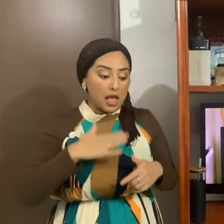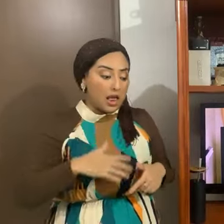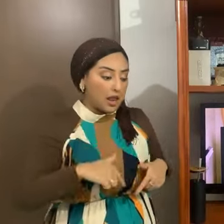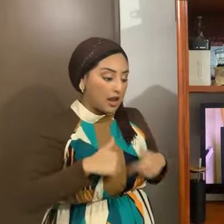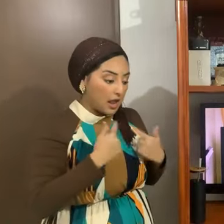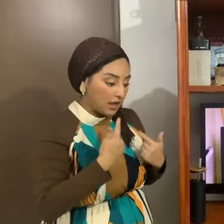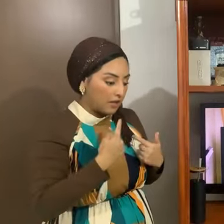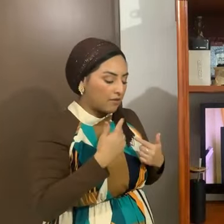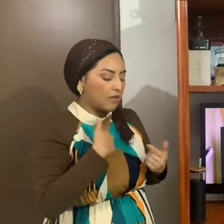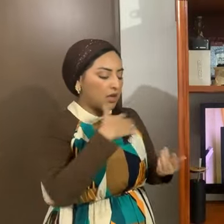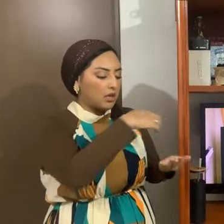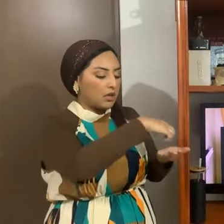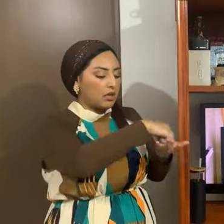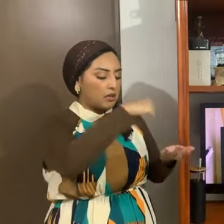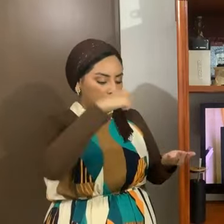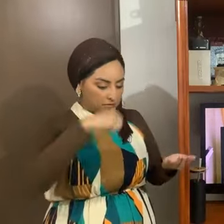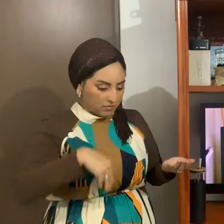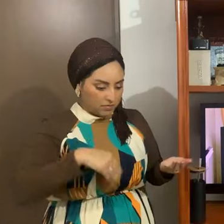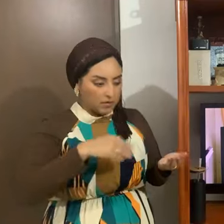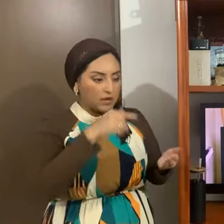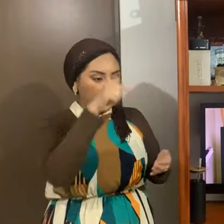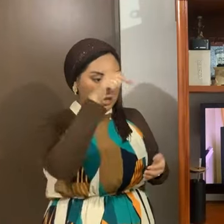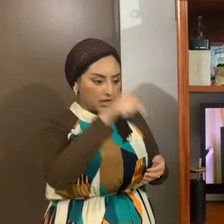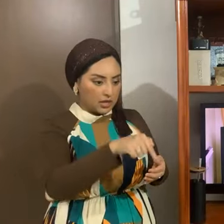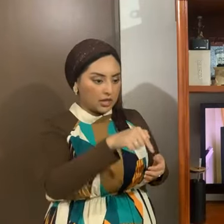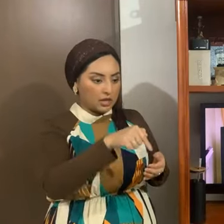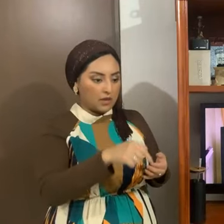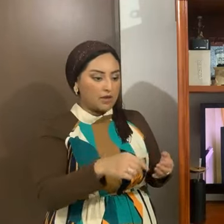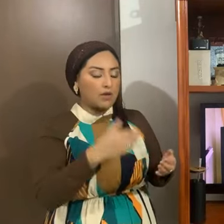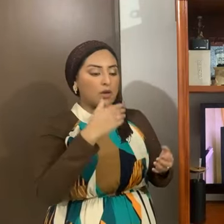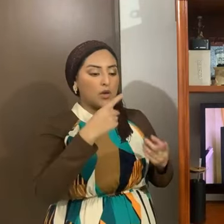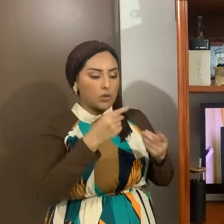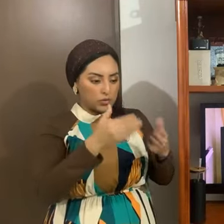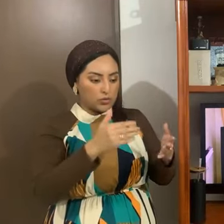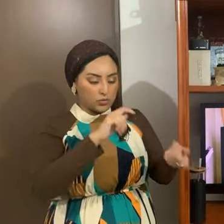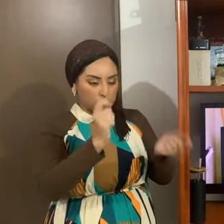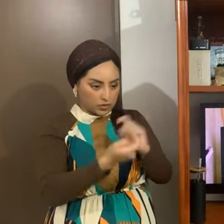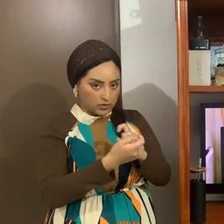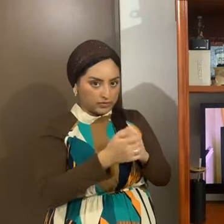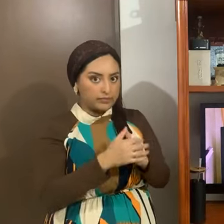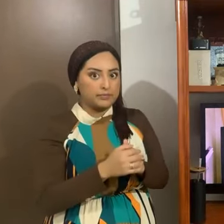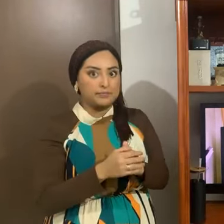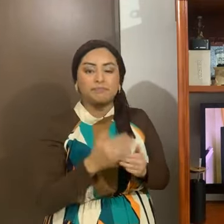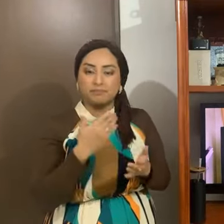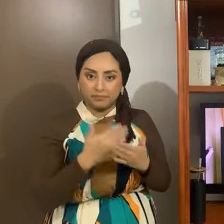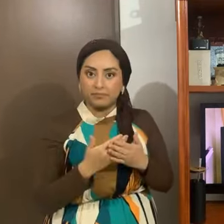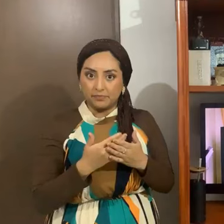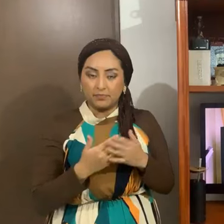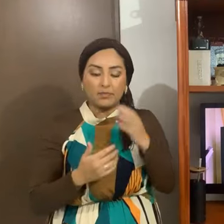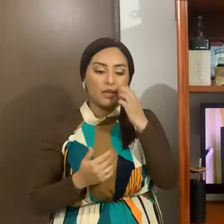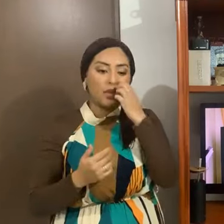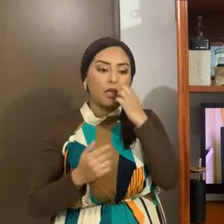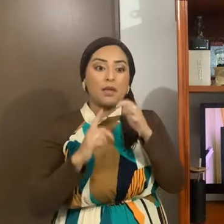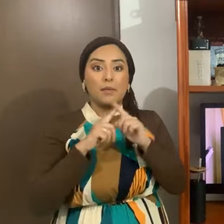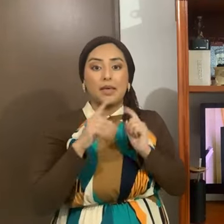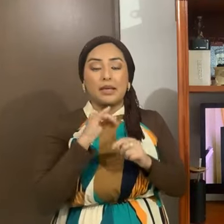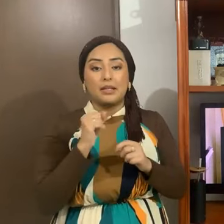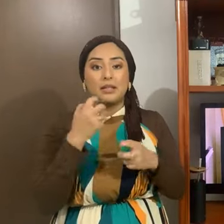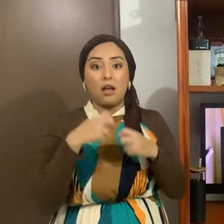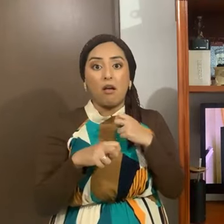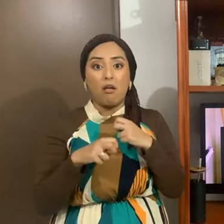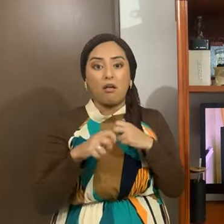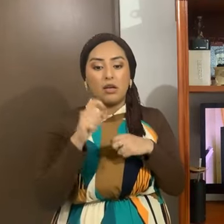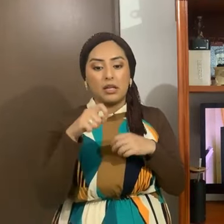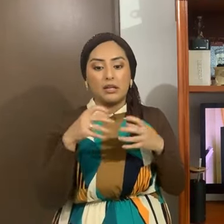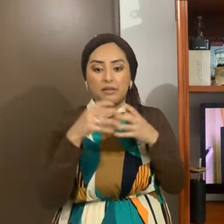de estos hábitos voy a quitar y voy a avanzar este 50%, los voy a cambiar. Eso sería bueno, pero es difícil,